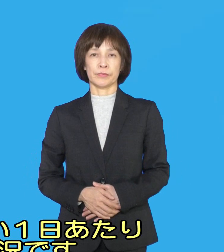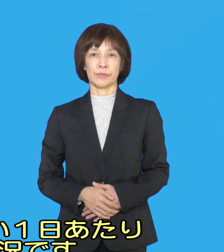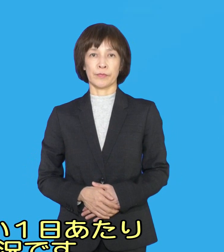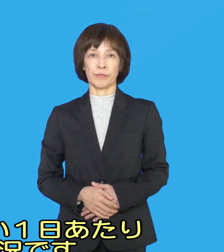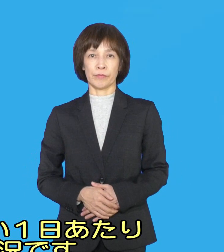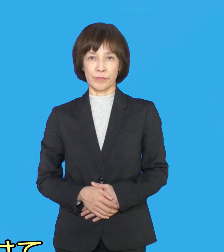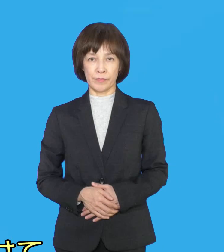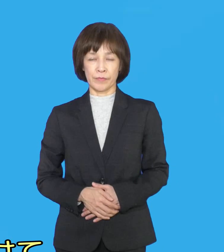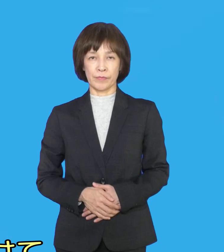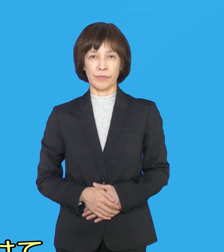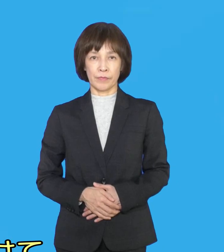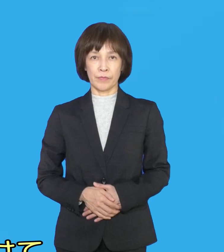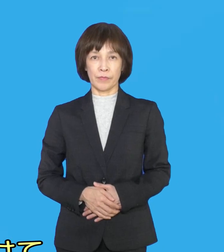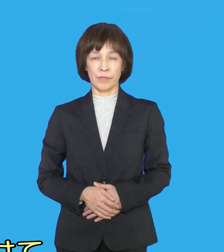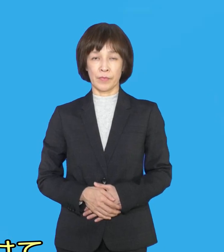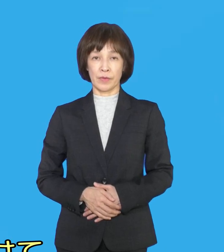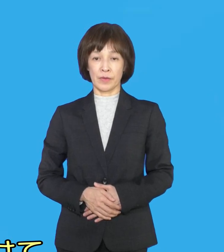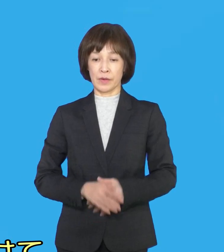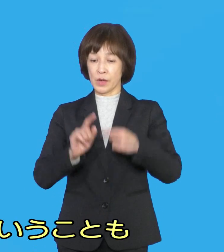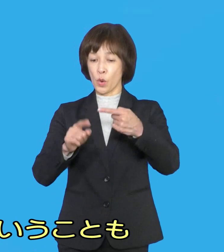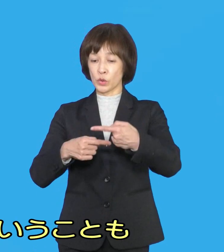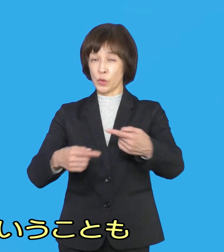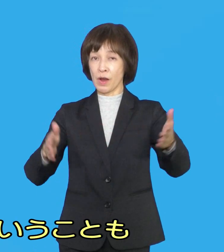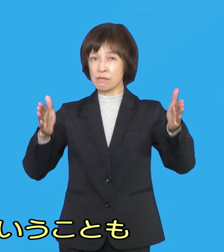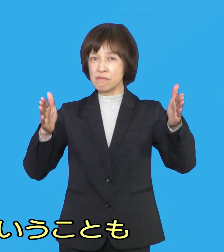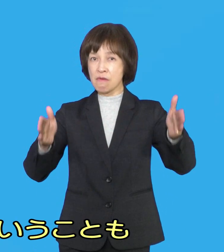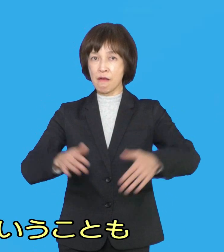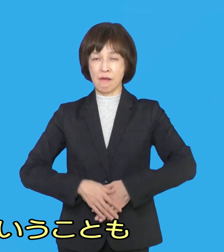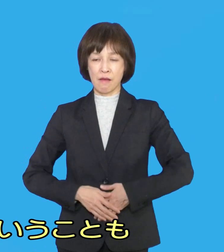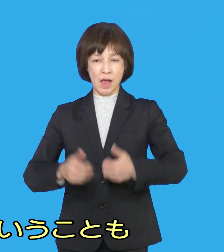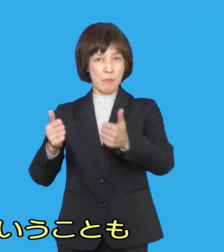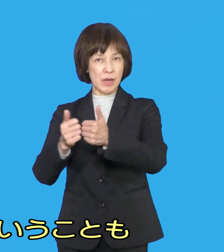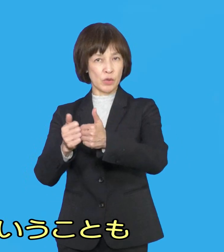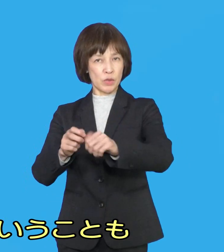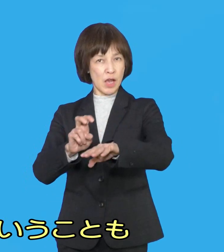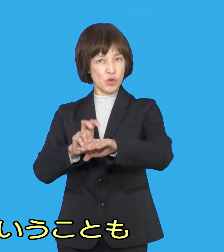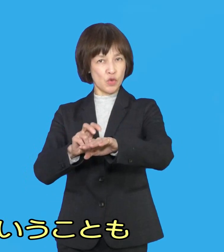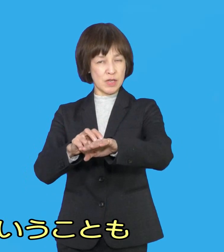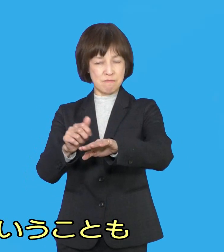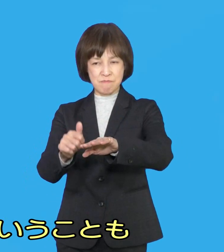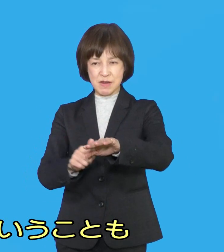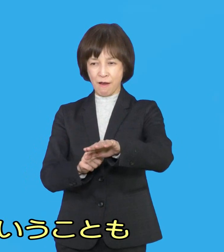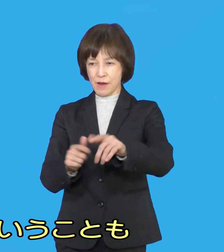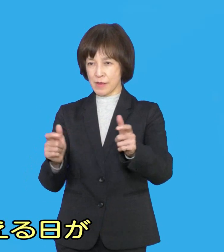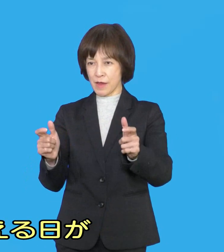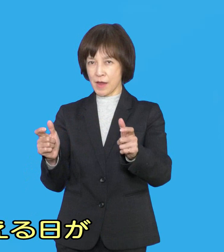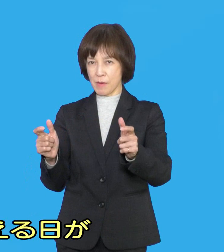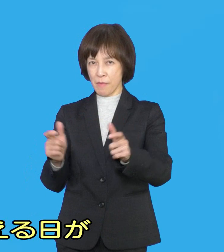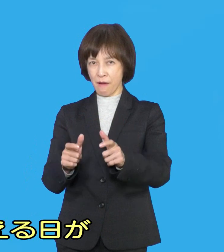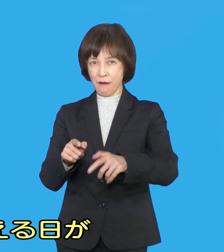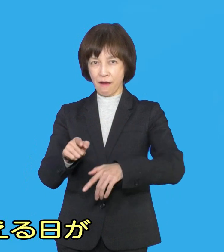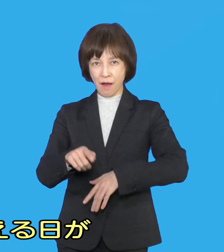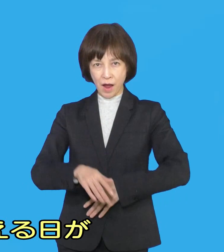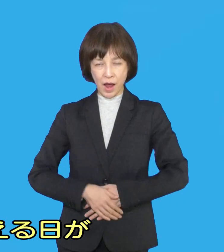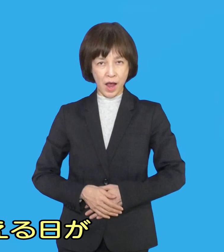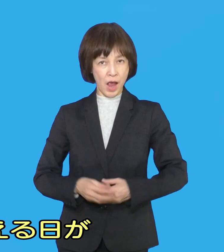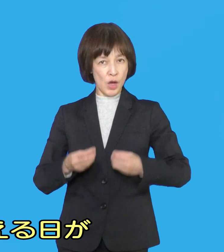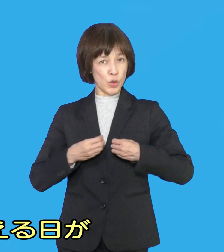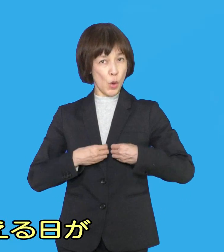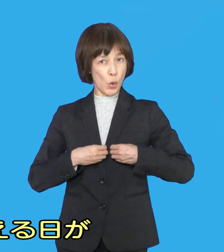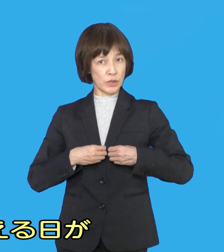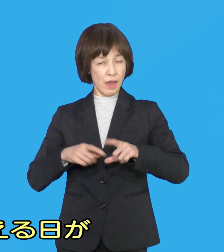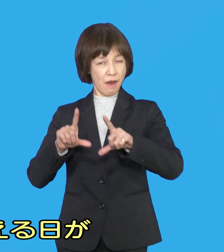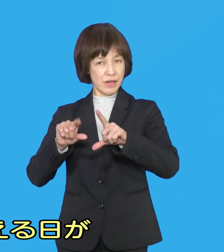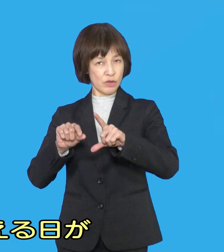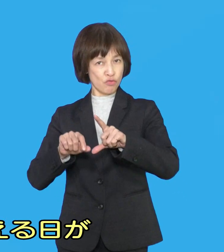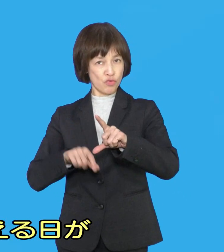。年末年始にかけて、相談控え、受診控えということもあったと思いますが、陽性率が